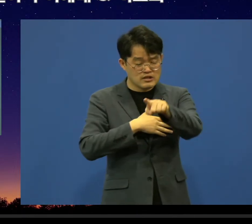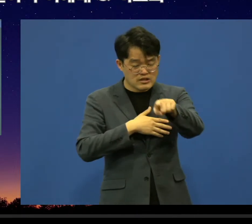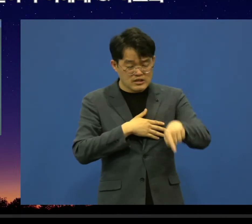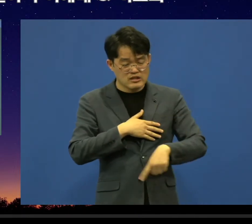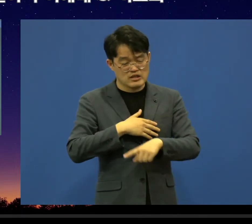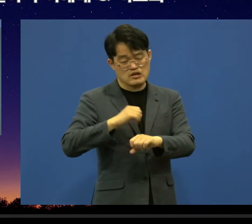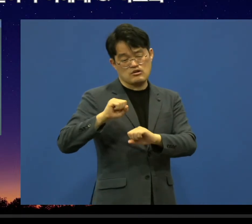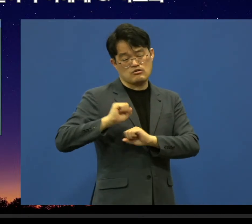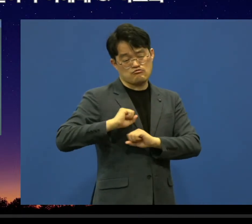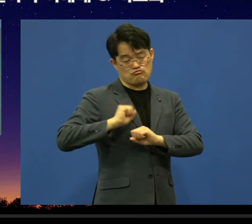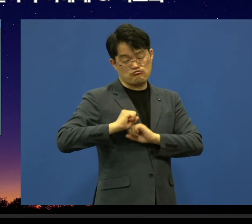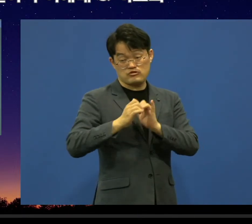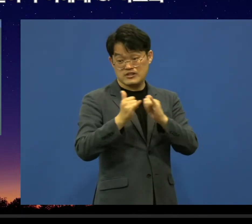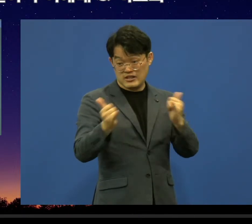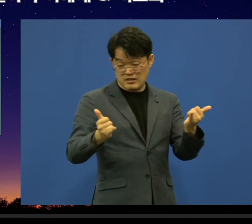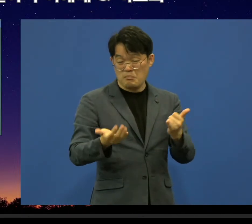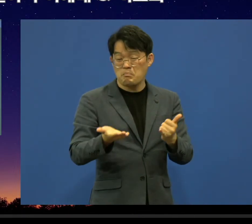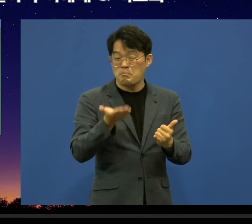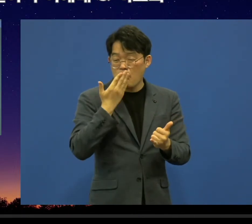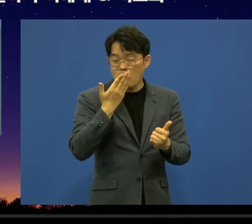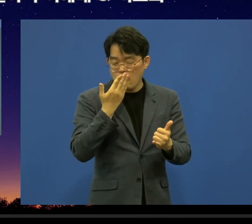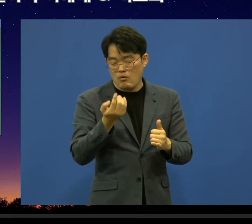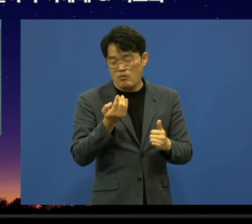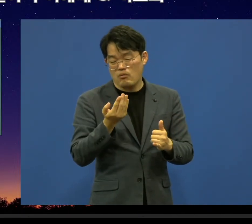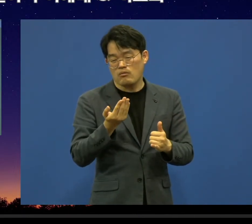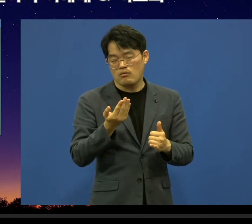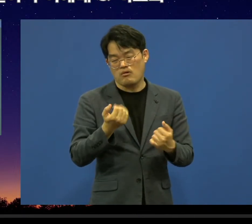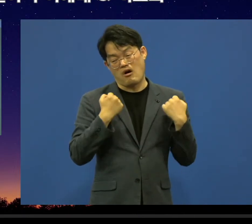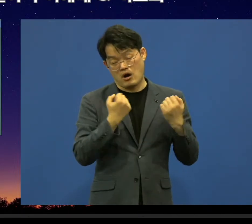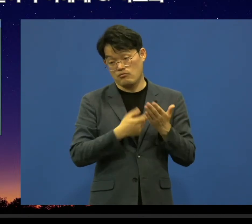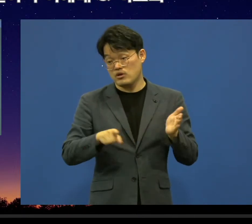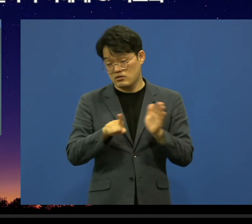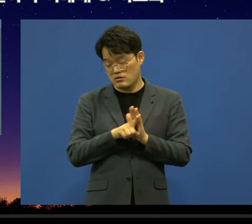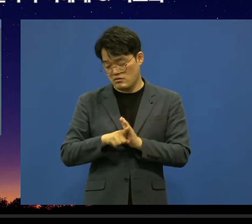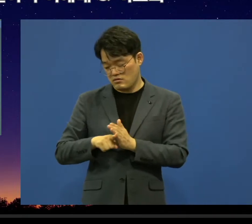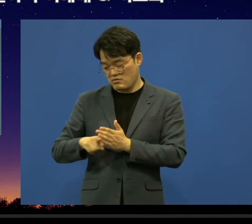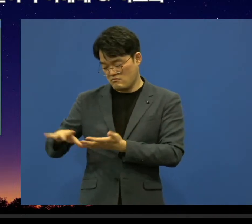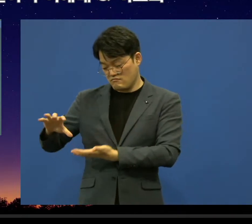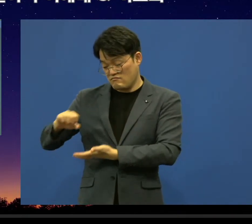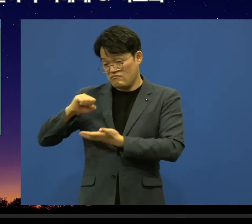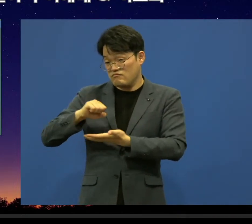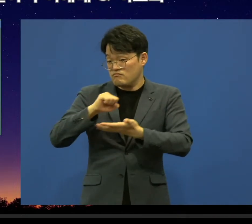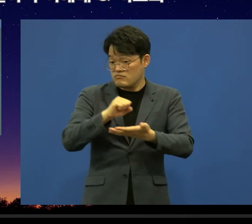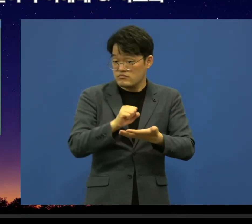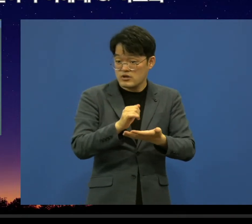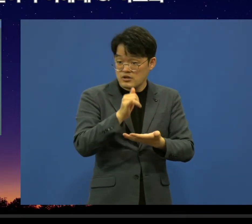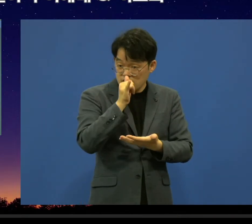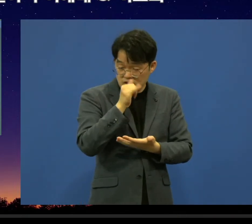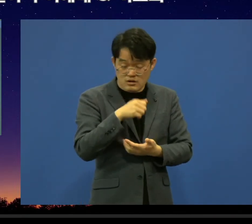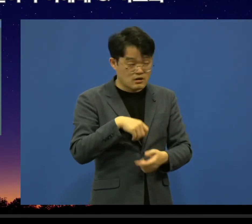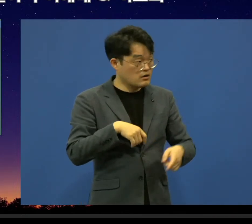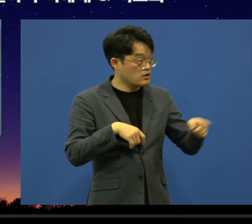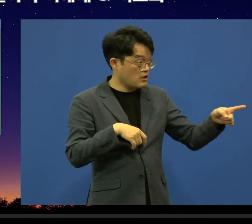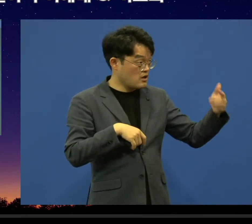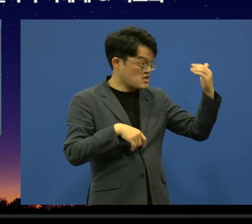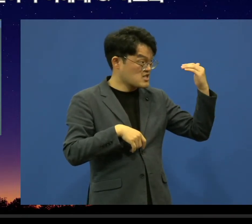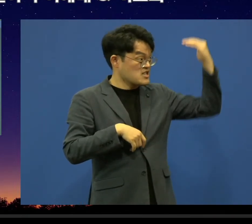위해 도시락이 필요한 것이죠. 자, 그렇다면 골리앗이 없다면 도시락도 필요